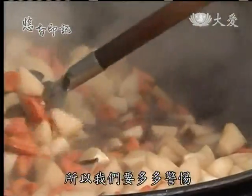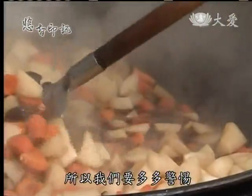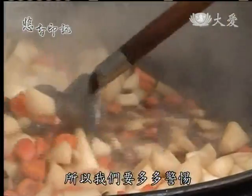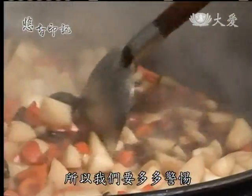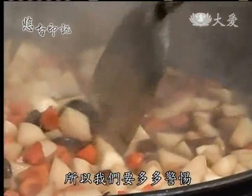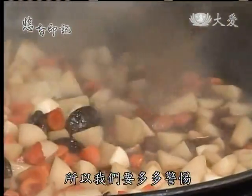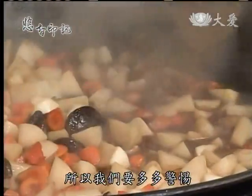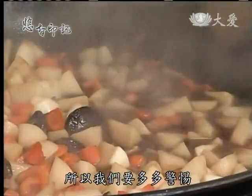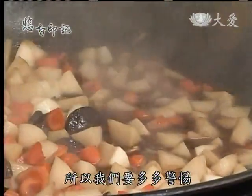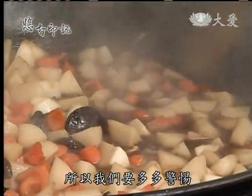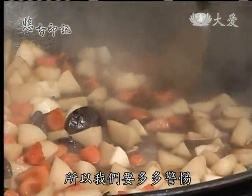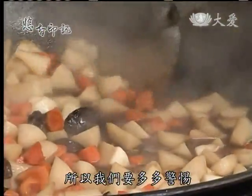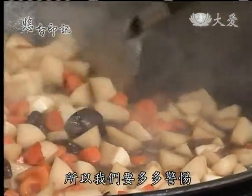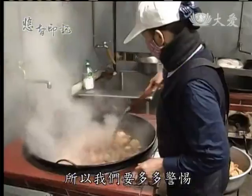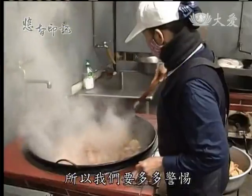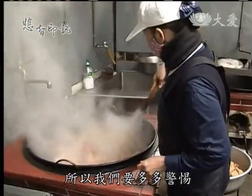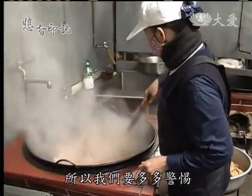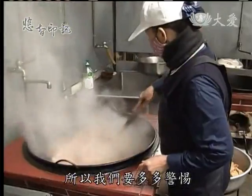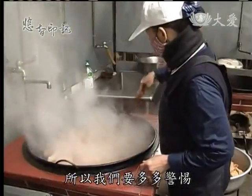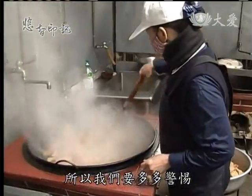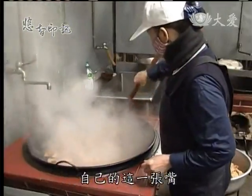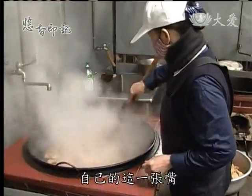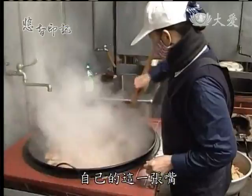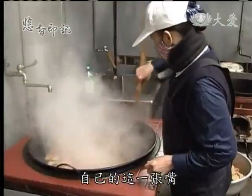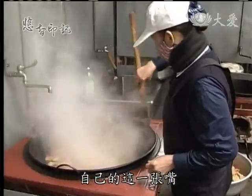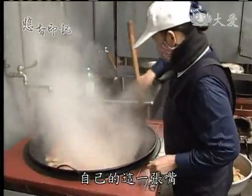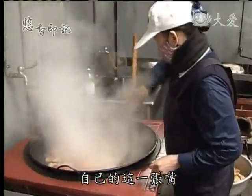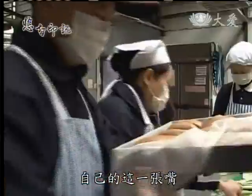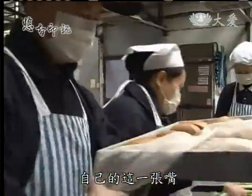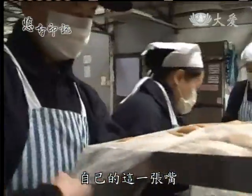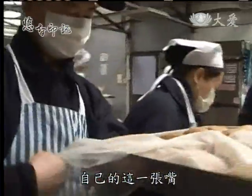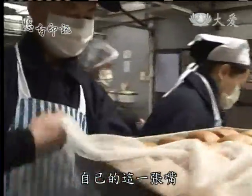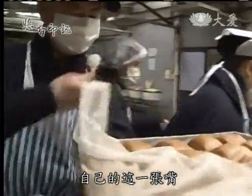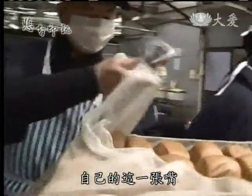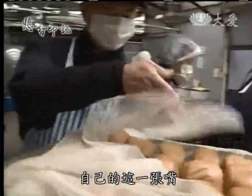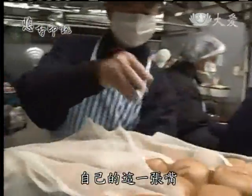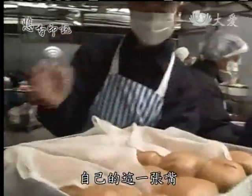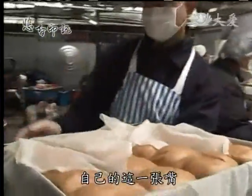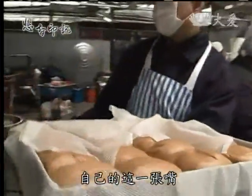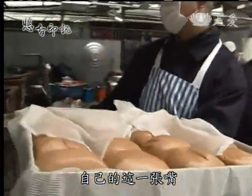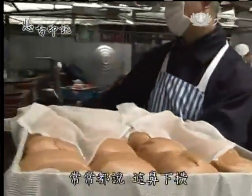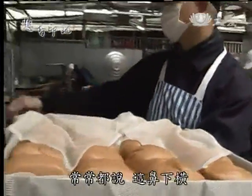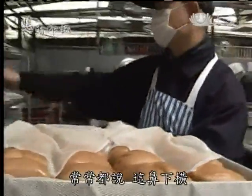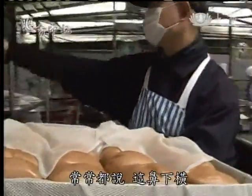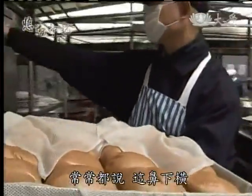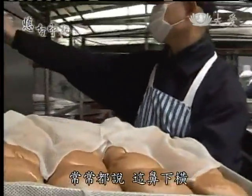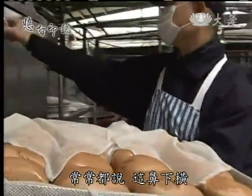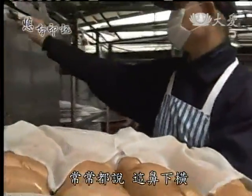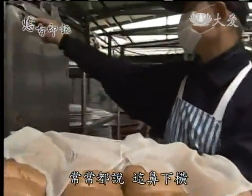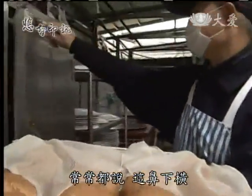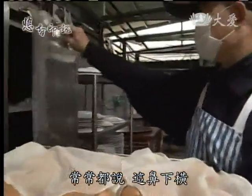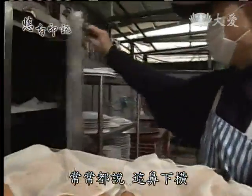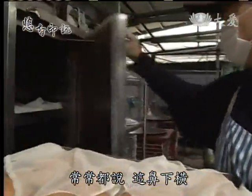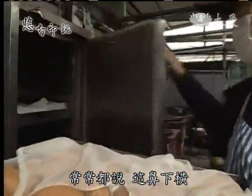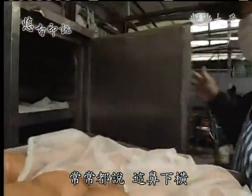们呢要多多警惕自己的这一张嘴哈、哦，常常都说啊，